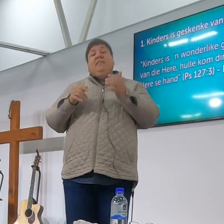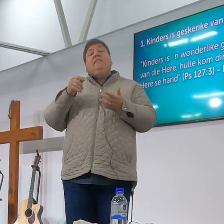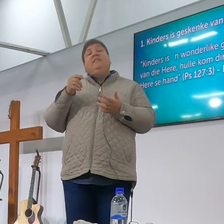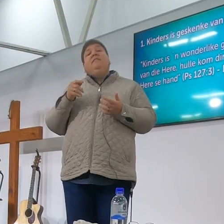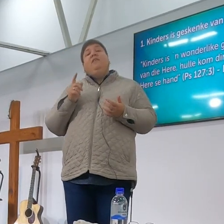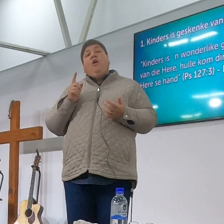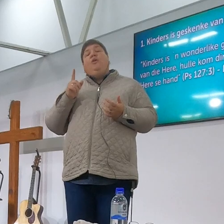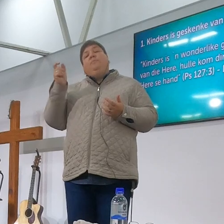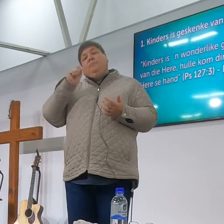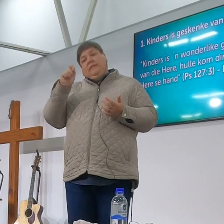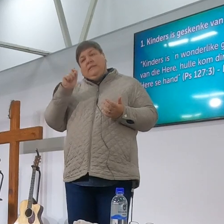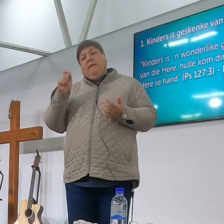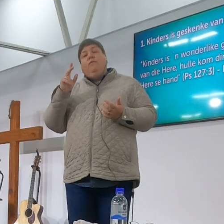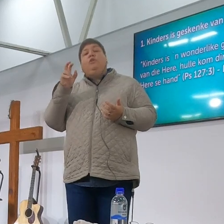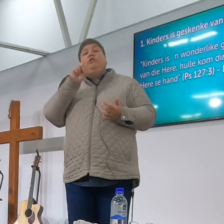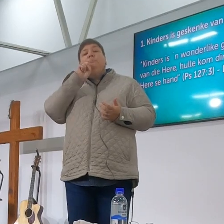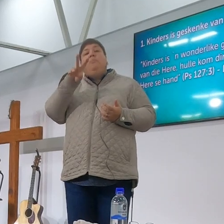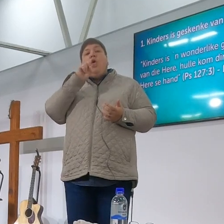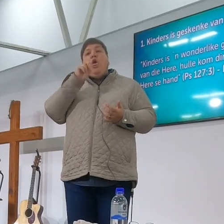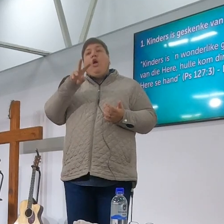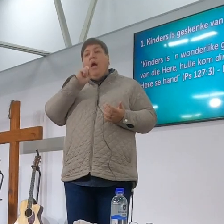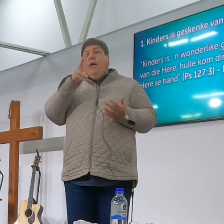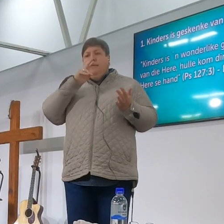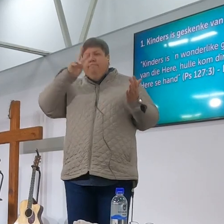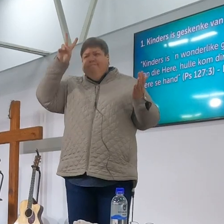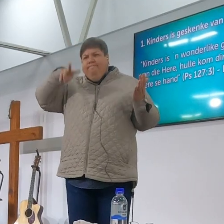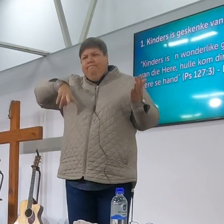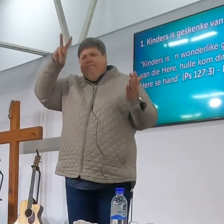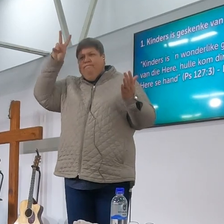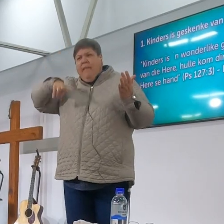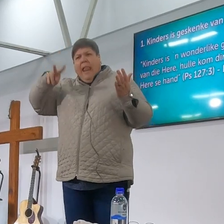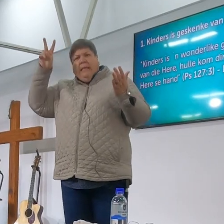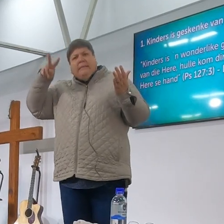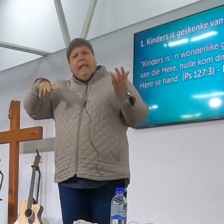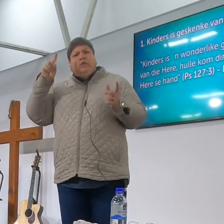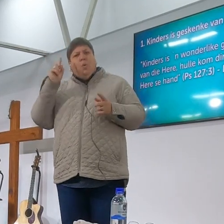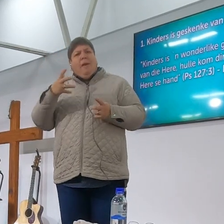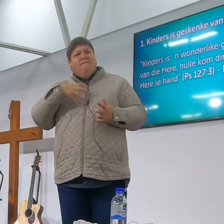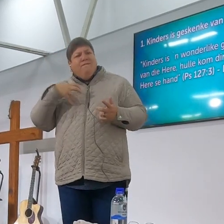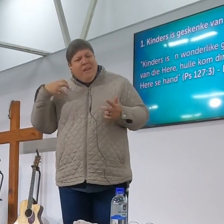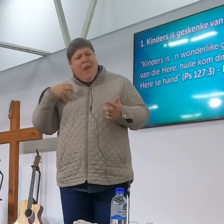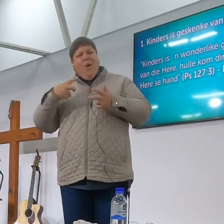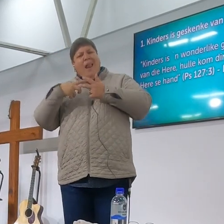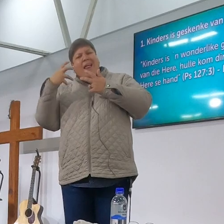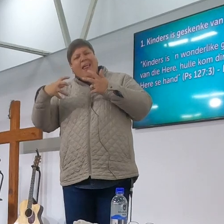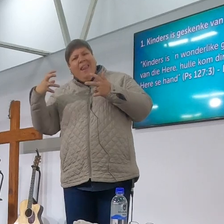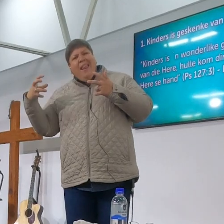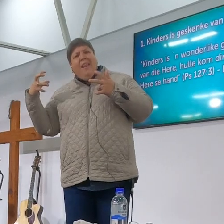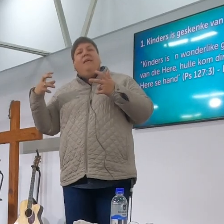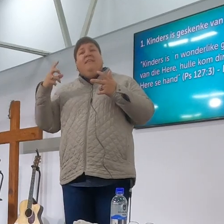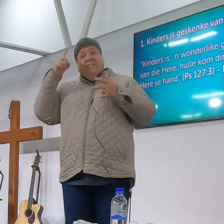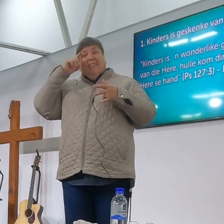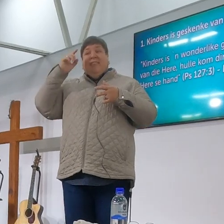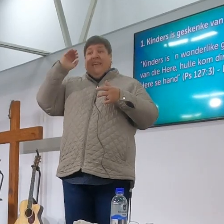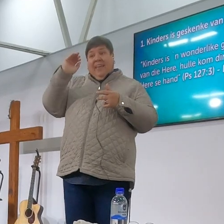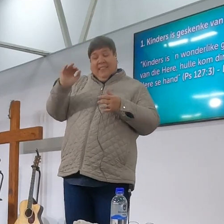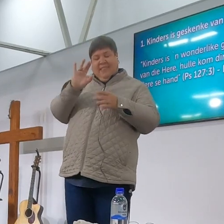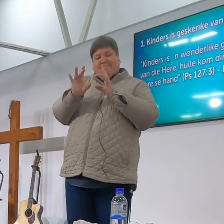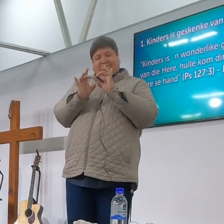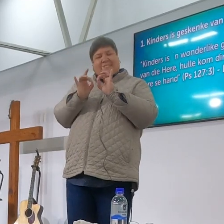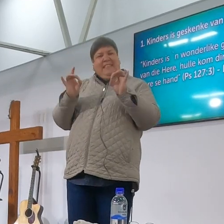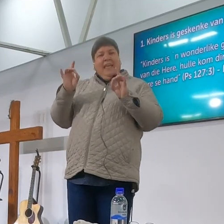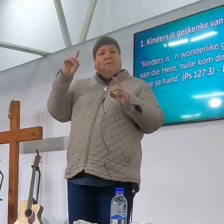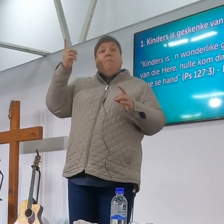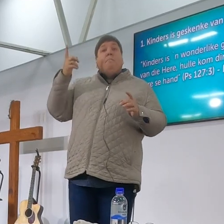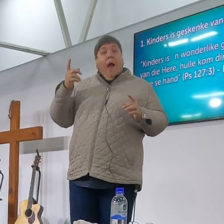dat, en dis hoekom het die hele spreuke ook rig aan sy seuns, want dit is die opvoeding, maar vandag weet ons ook, dis enige kind is 'n geskenk van die Here, en ons